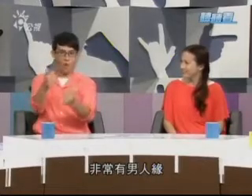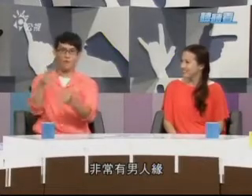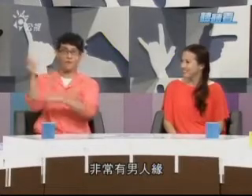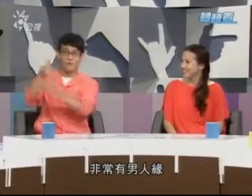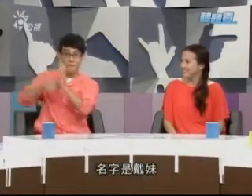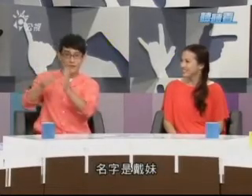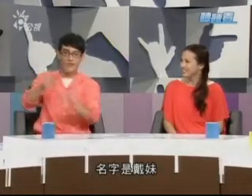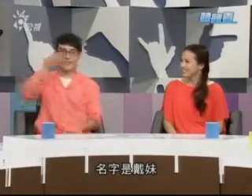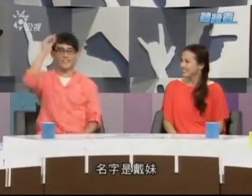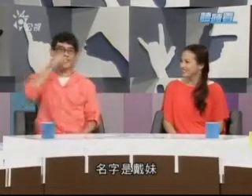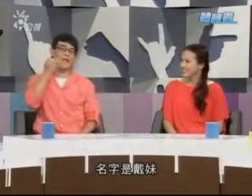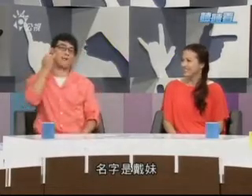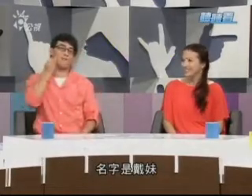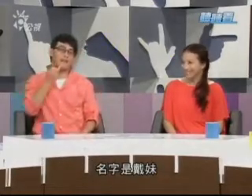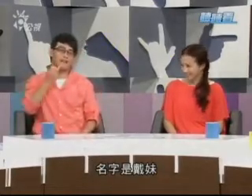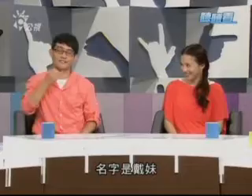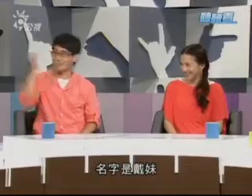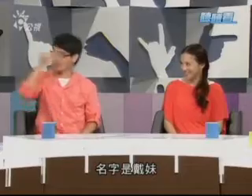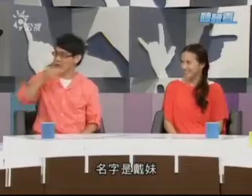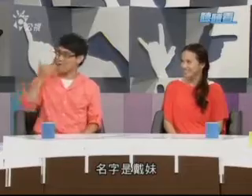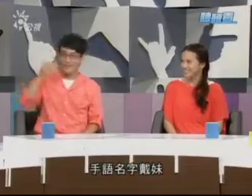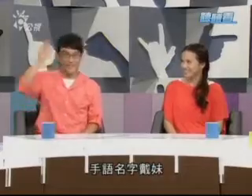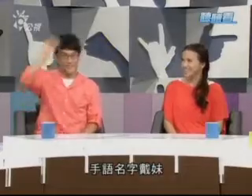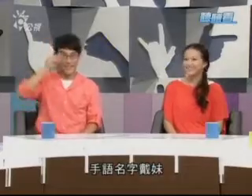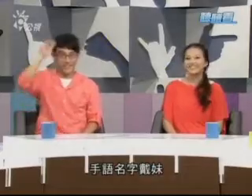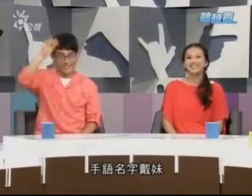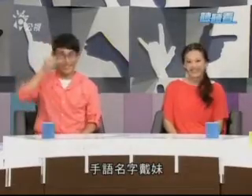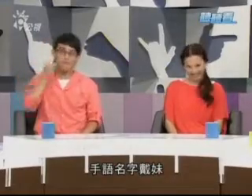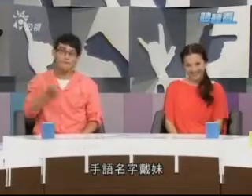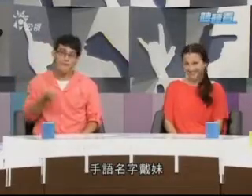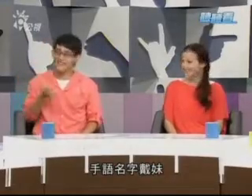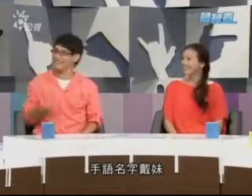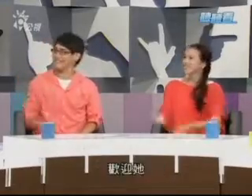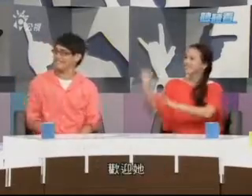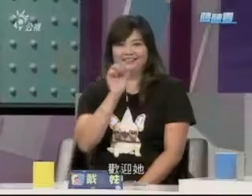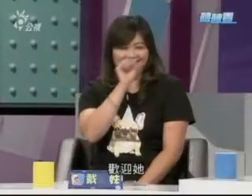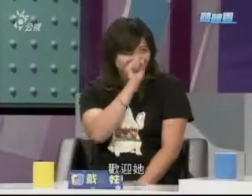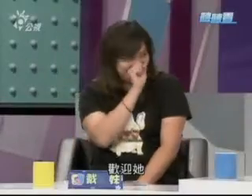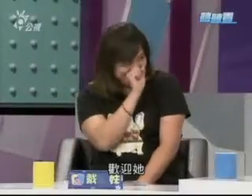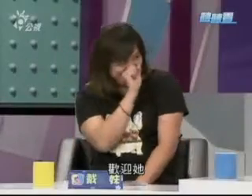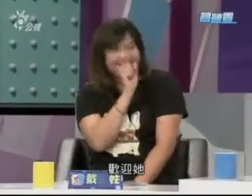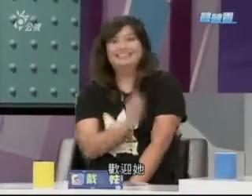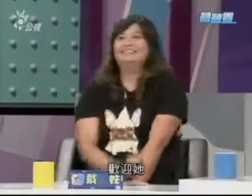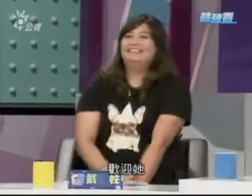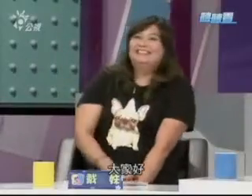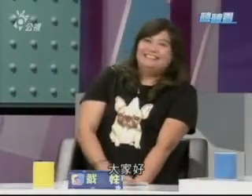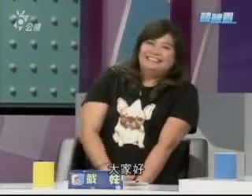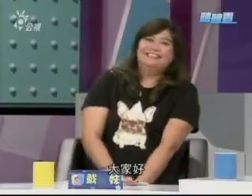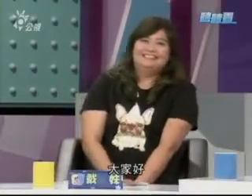缘，名字是戴妹，手语名字戴妹， 欢迎他。大家好。